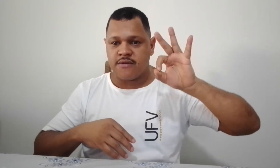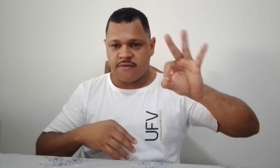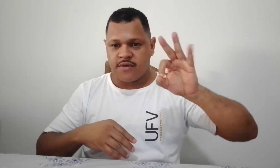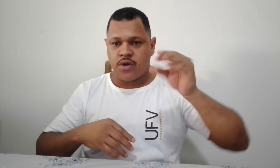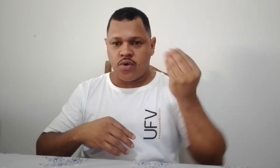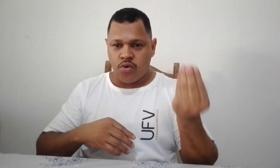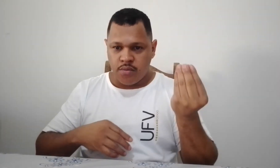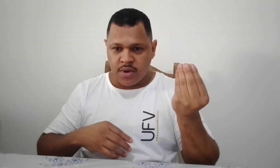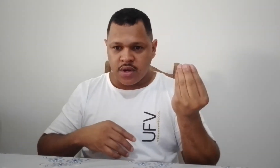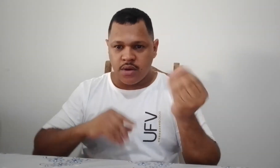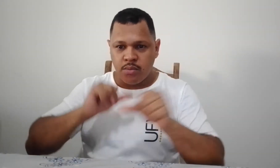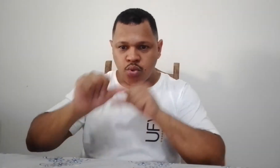Em.